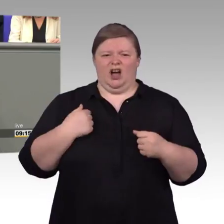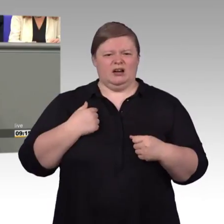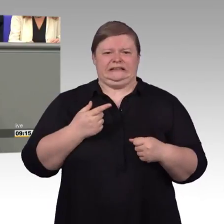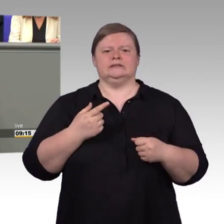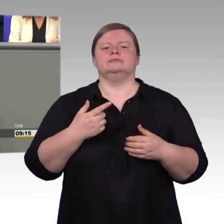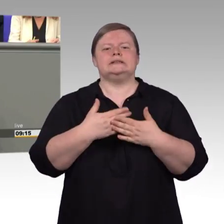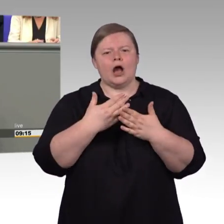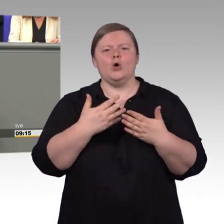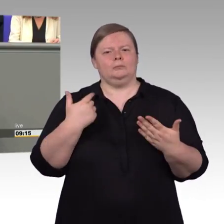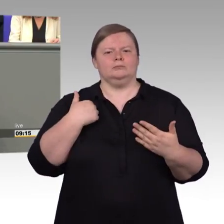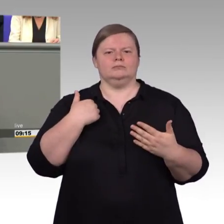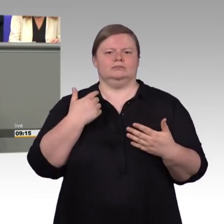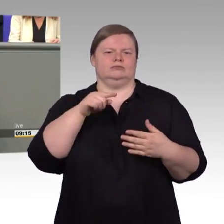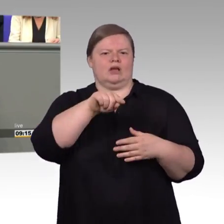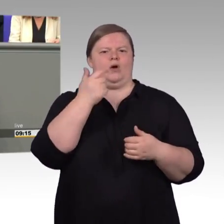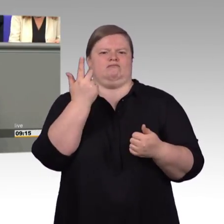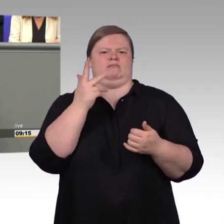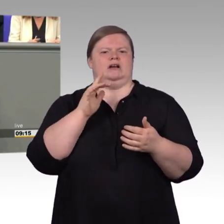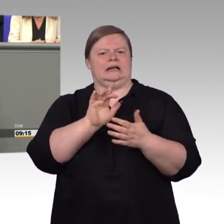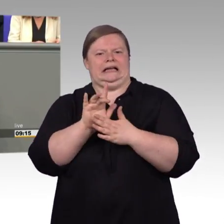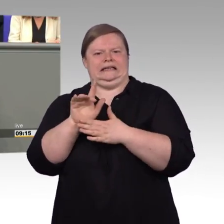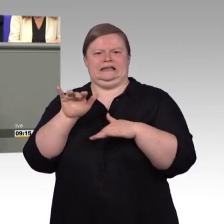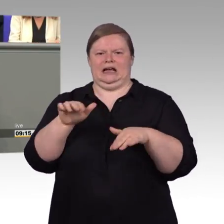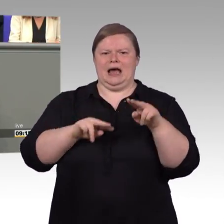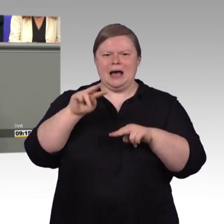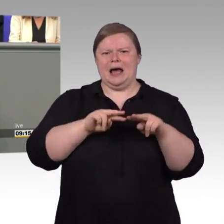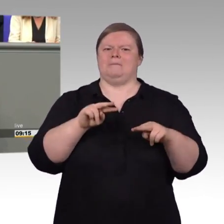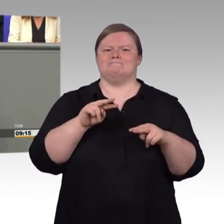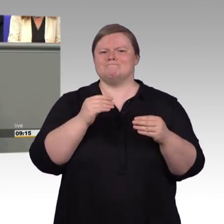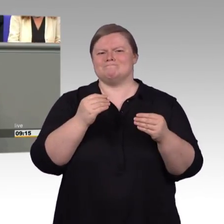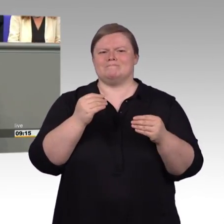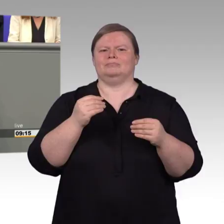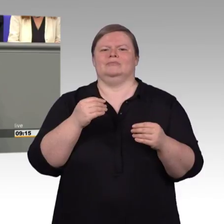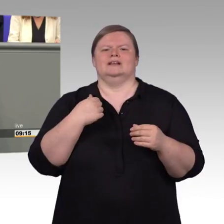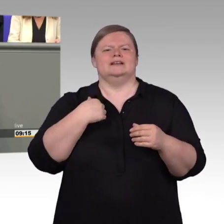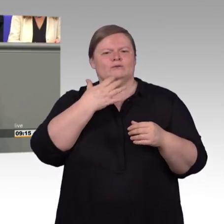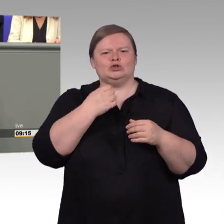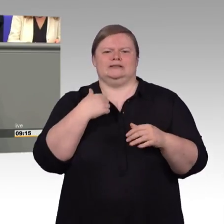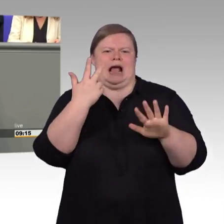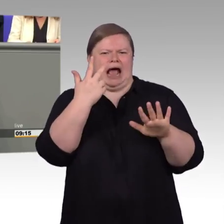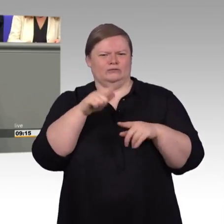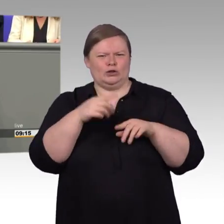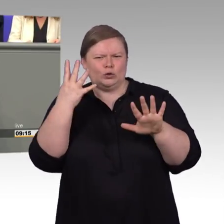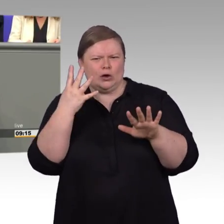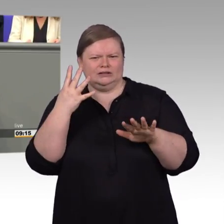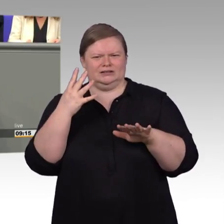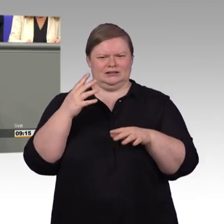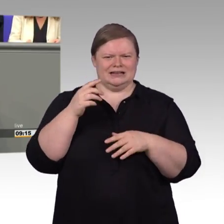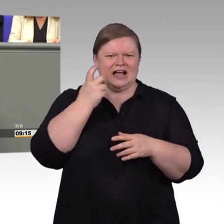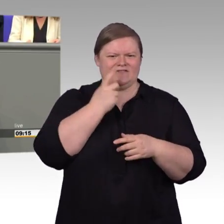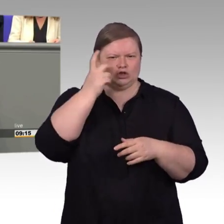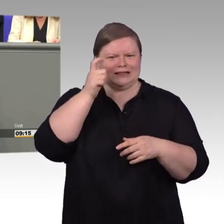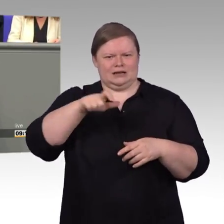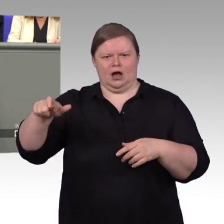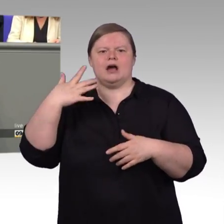dass wichtige Stellungnahmen anderer befasster Organe erst Stunden vor der Beschlussfassung vorgelegt wurden und dass das Protokoll